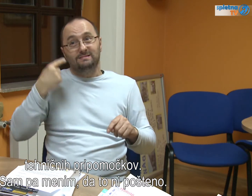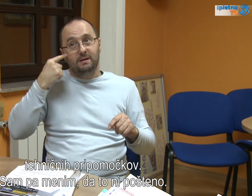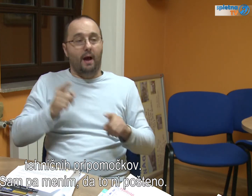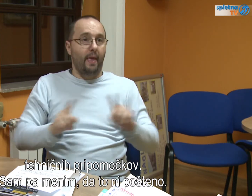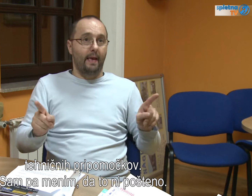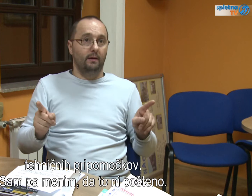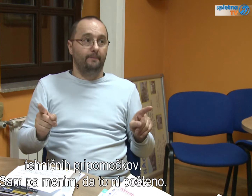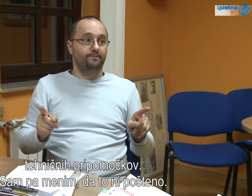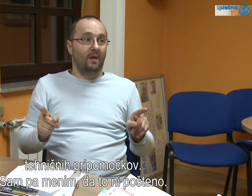mi tam ne.